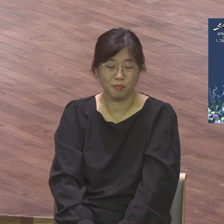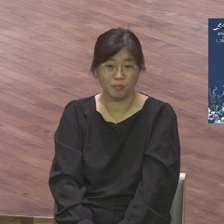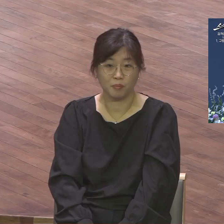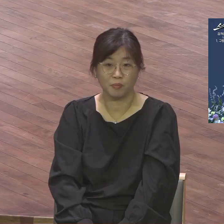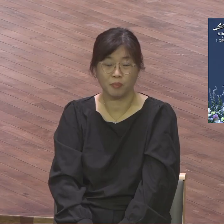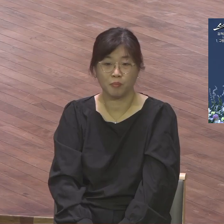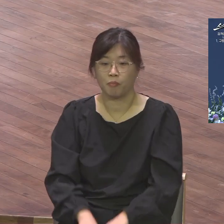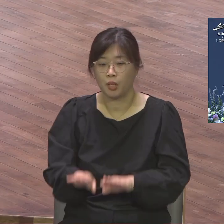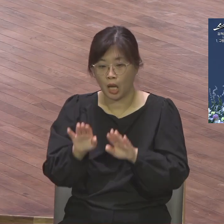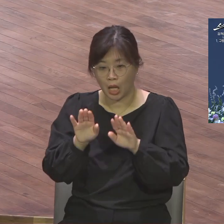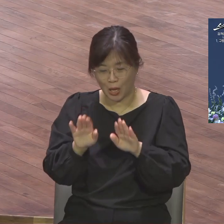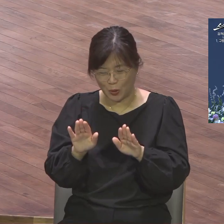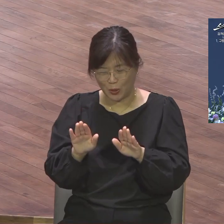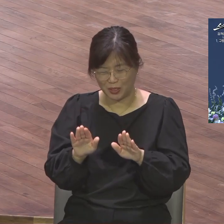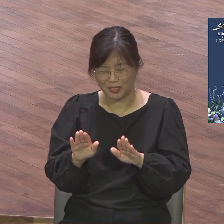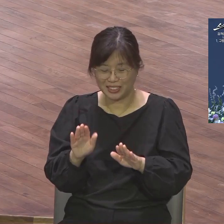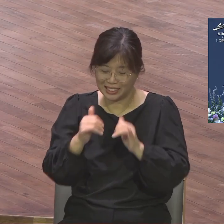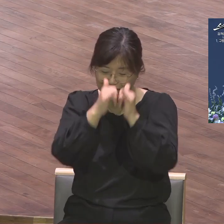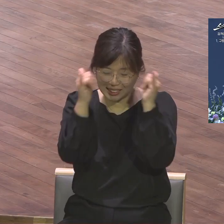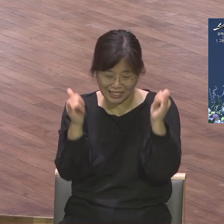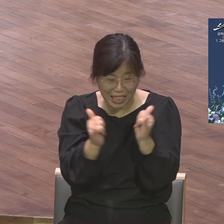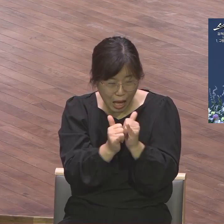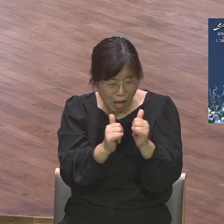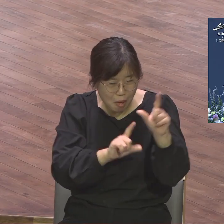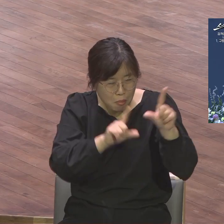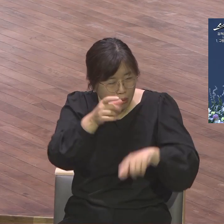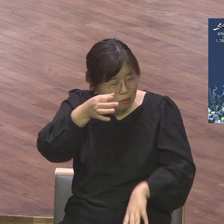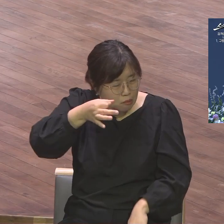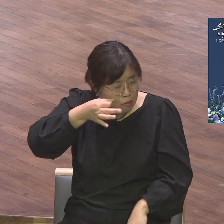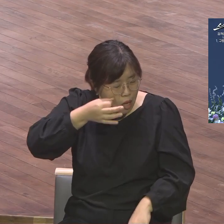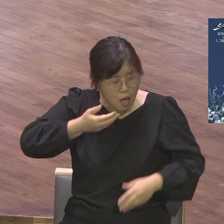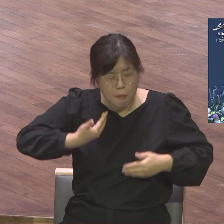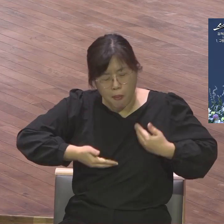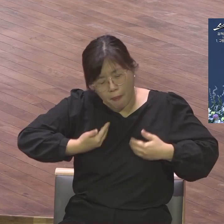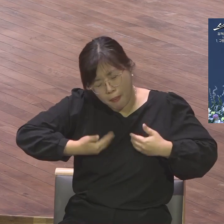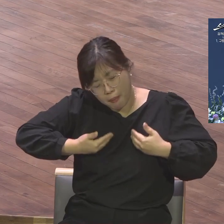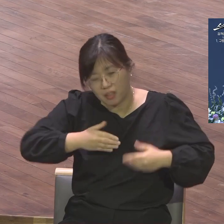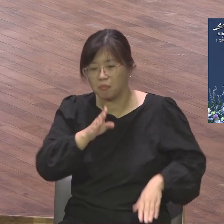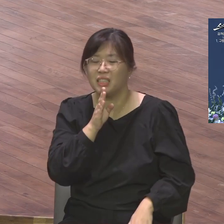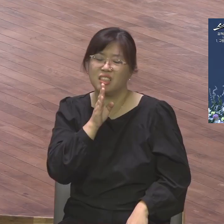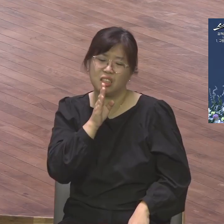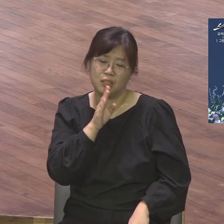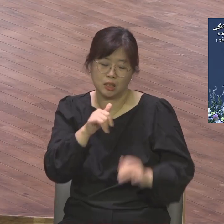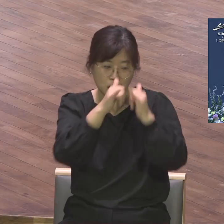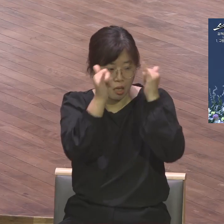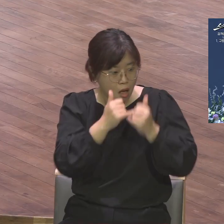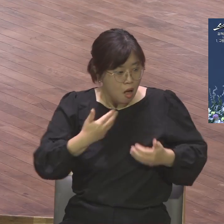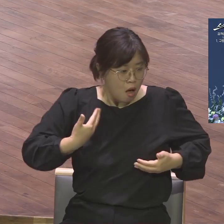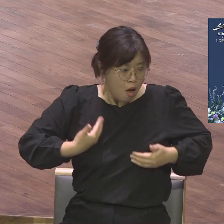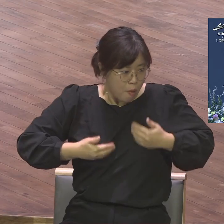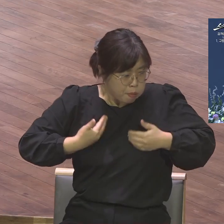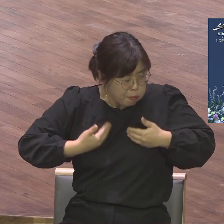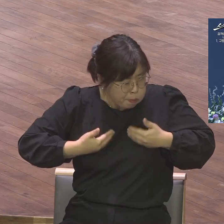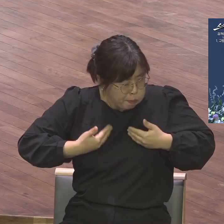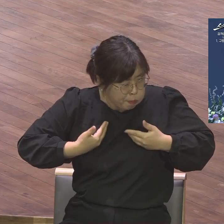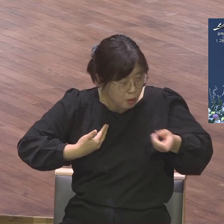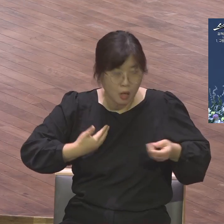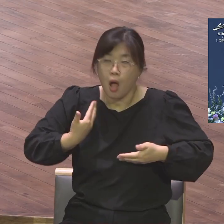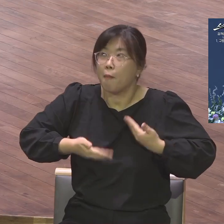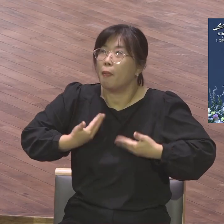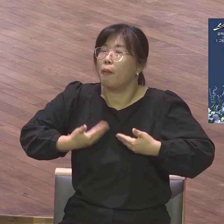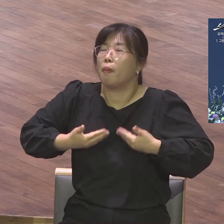오늘날 분주한 삶 속에 구원에 대한 감사, 감격을 잃고 살 때가